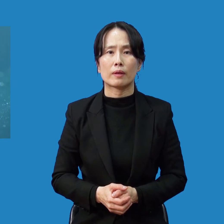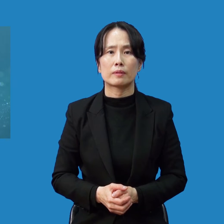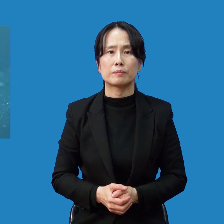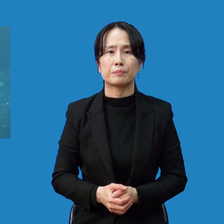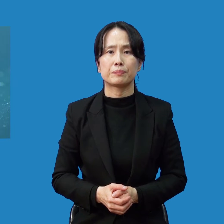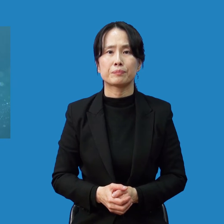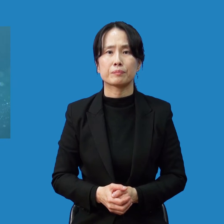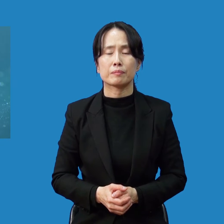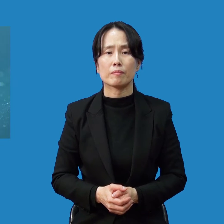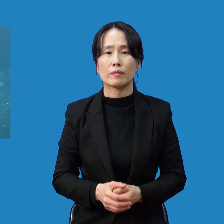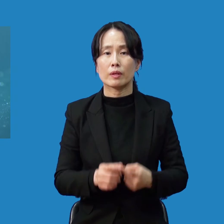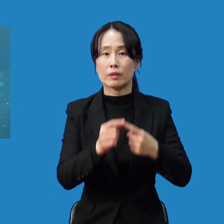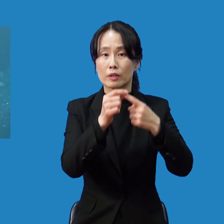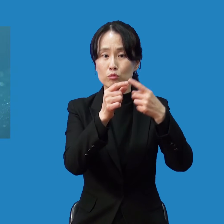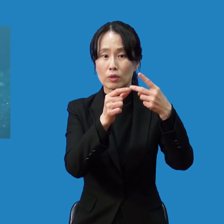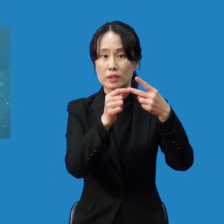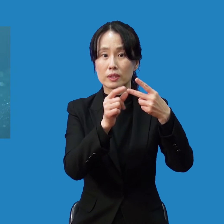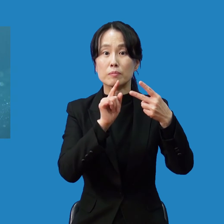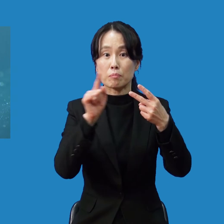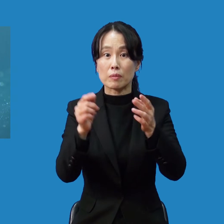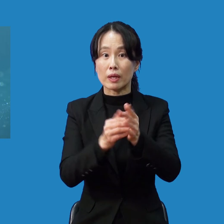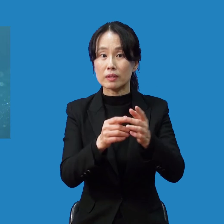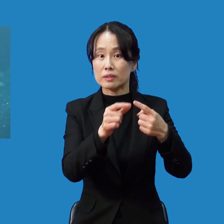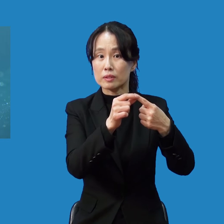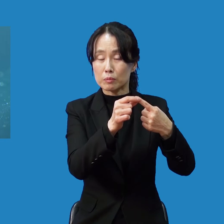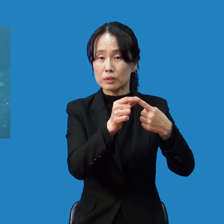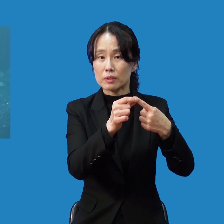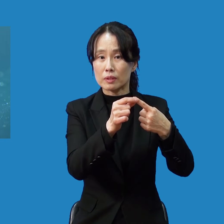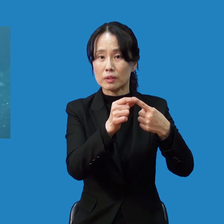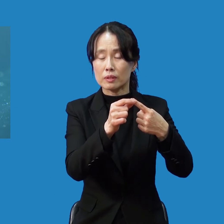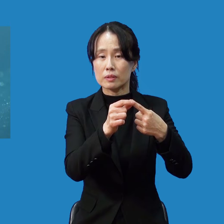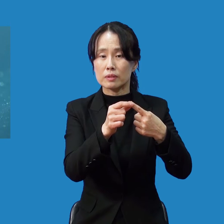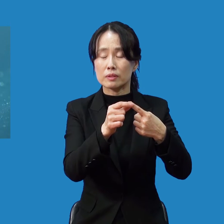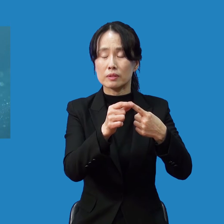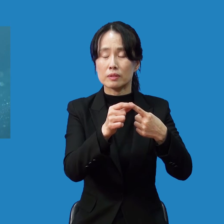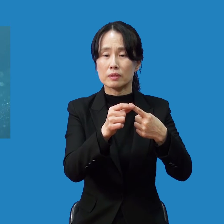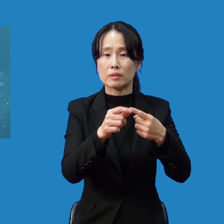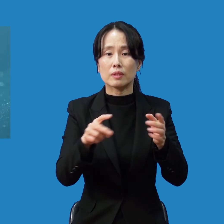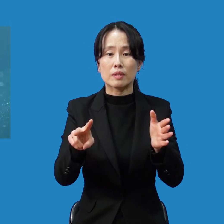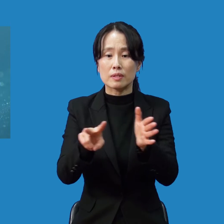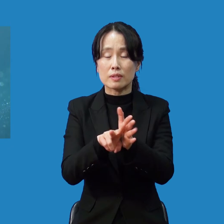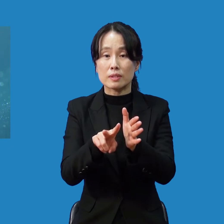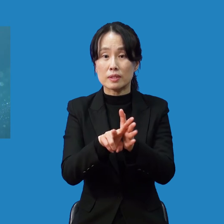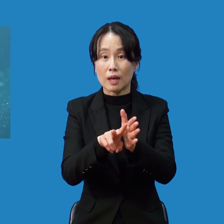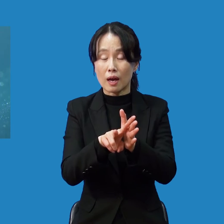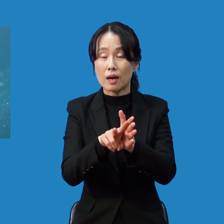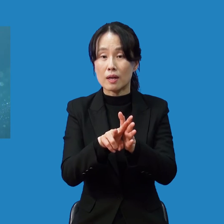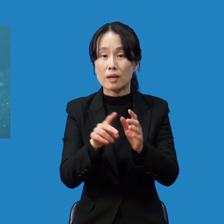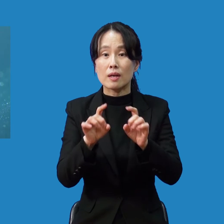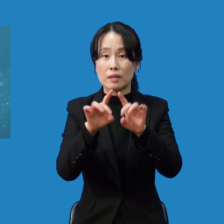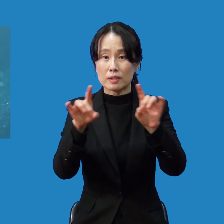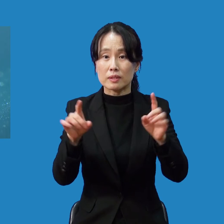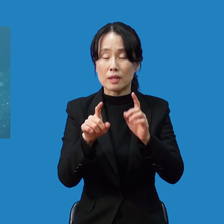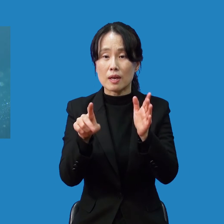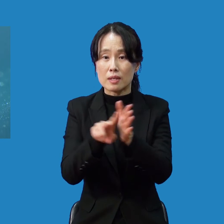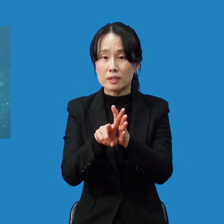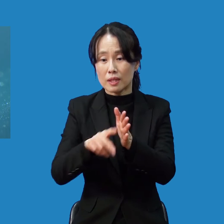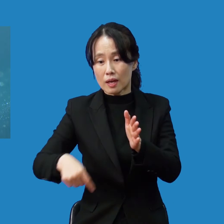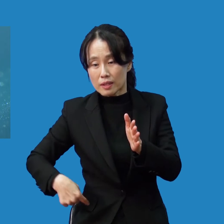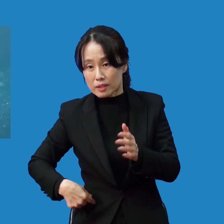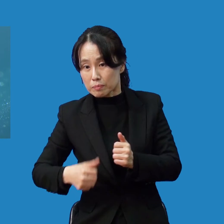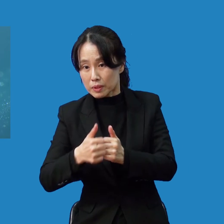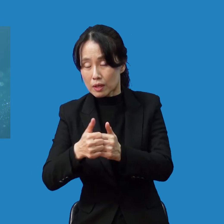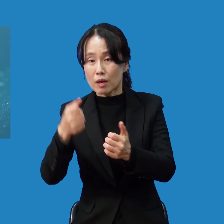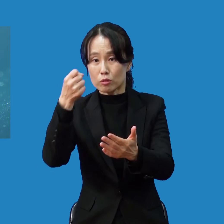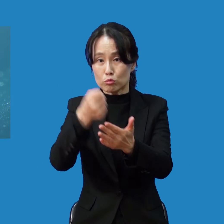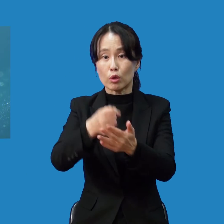자, 이제 두 가지 원칙을 말씀드렸습니다. 첫째는 아디아포라에 대해서는 각자가 자기 신앙 양심에 따라